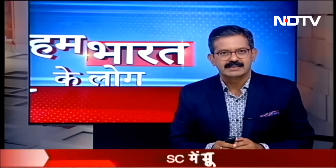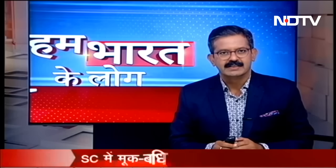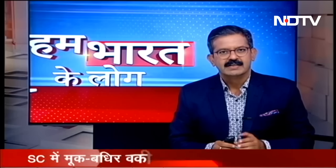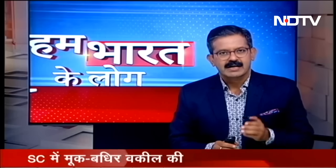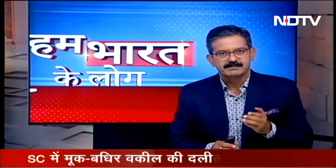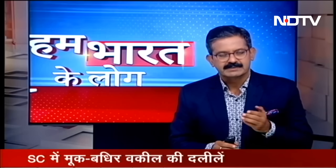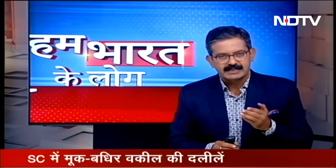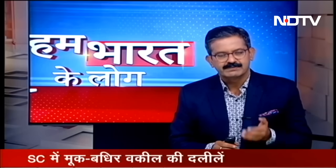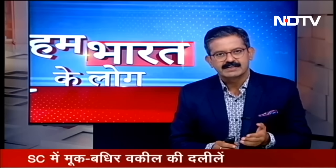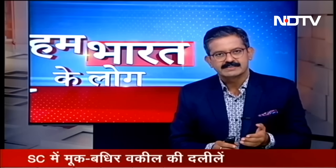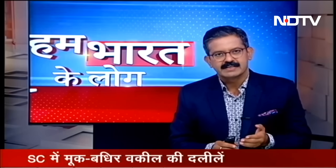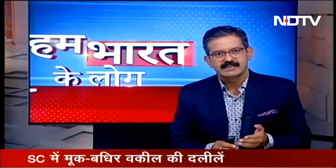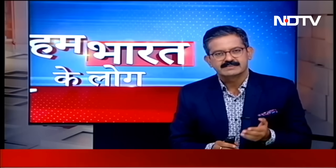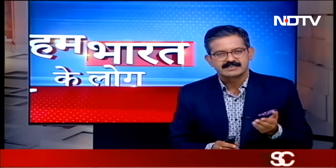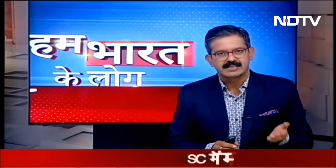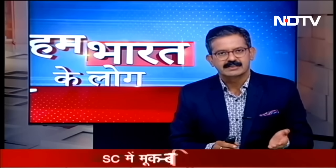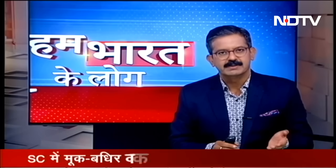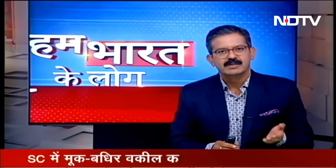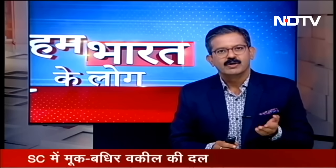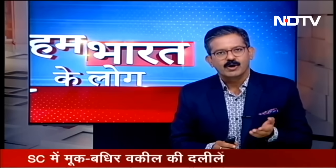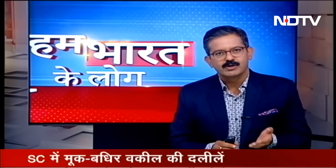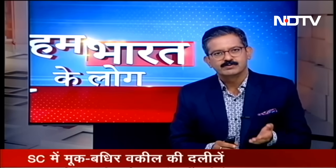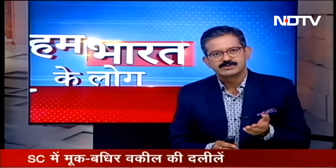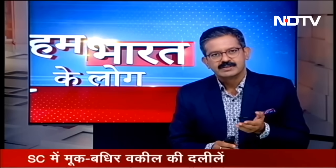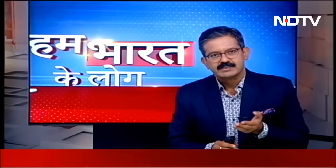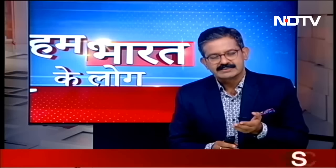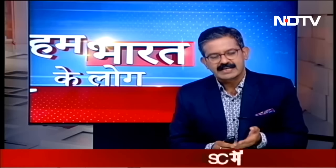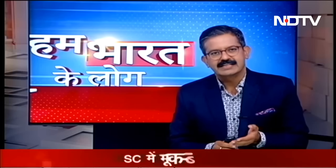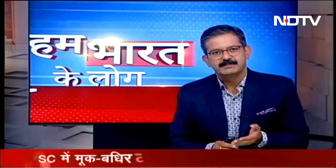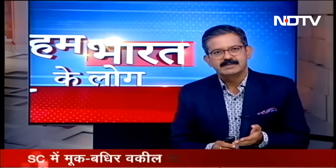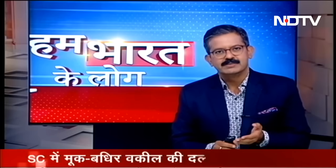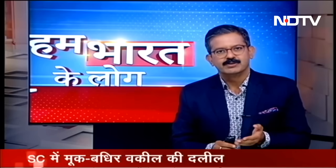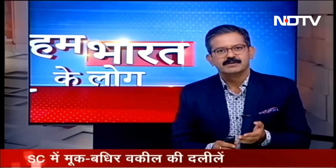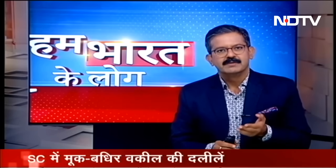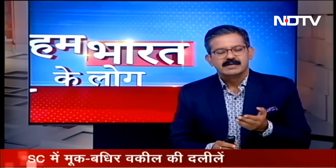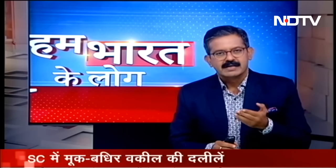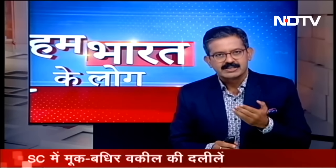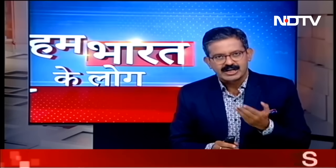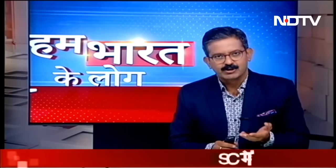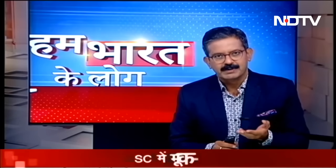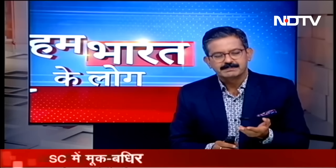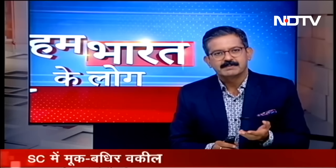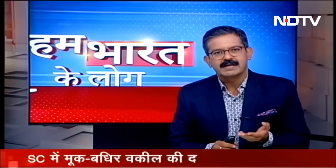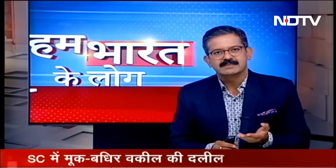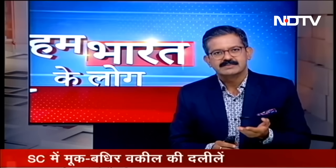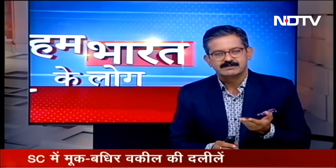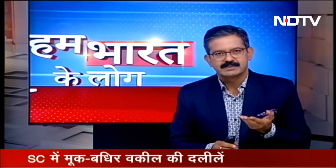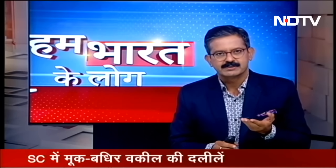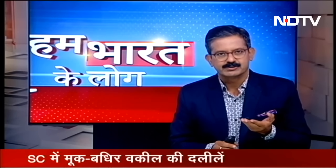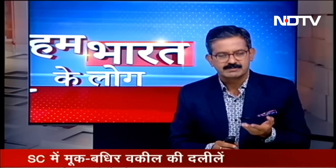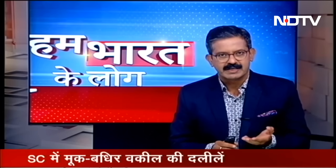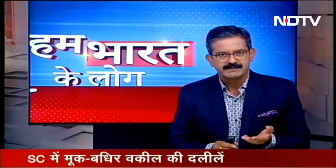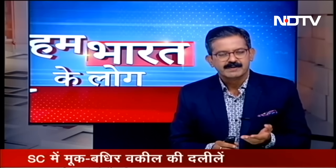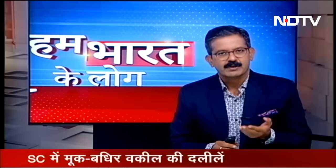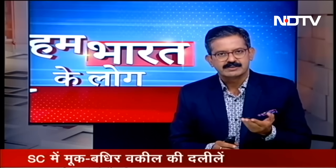बनाने के लिए हम तारीफ करना चाहेंगे संचिता की भी और उस सारा की भी जिन्होंने इशारों में अपनी बात चीफ